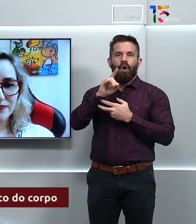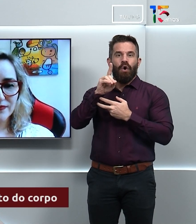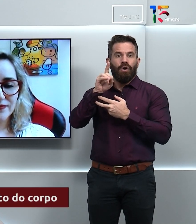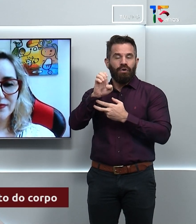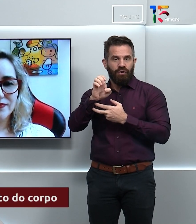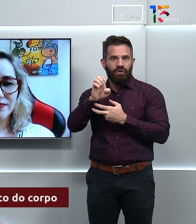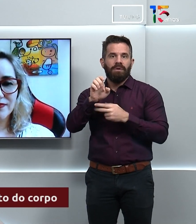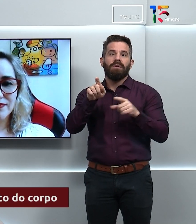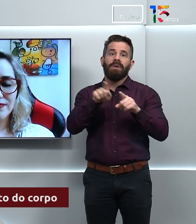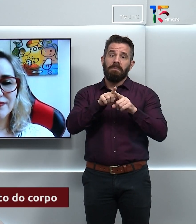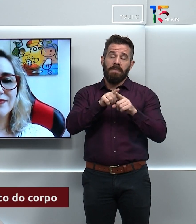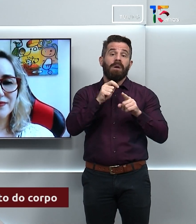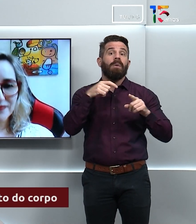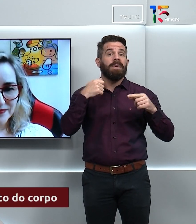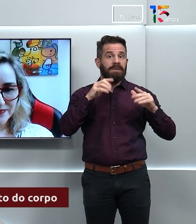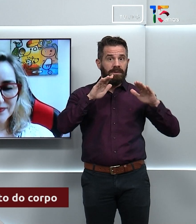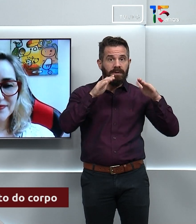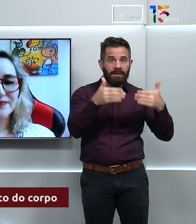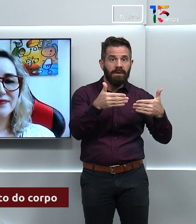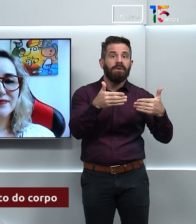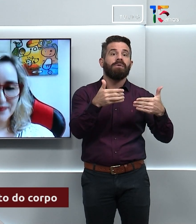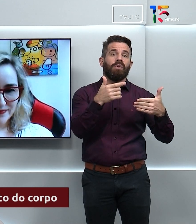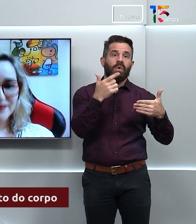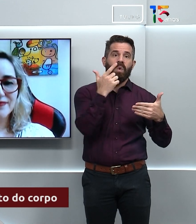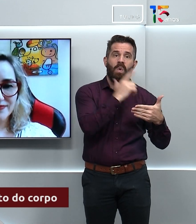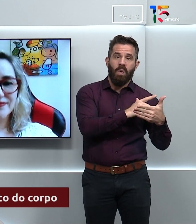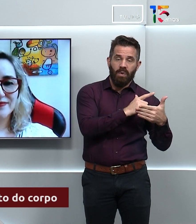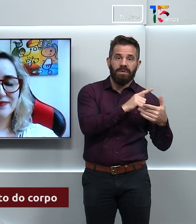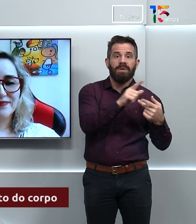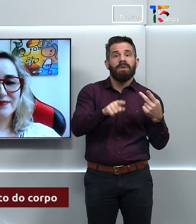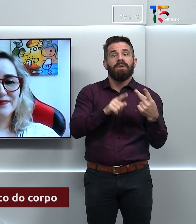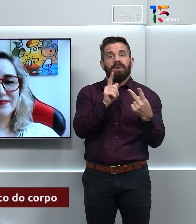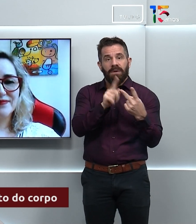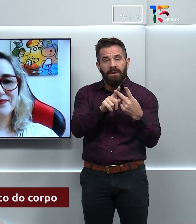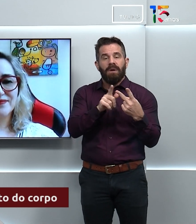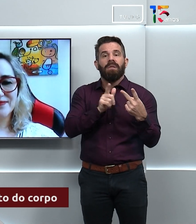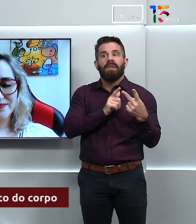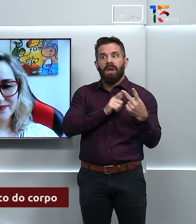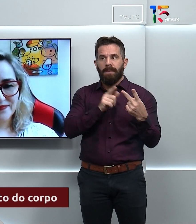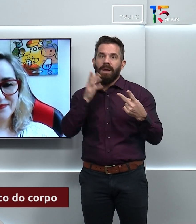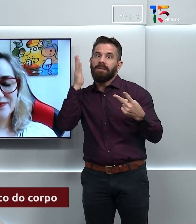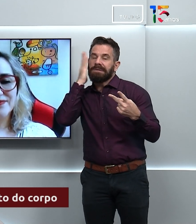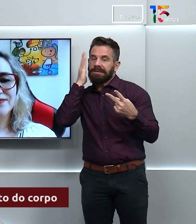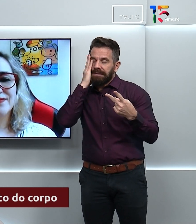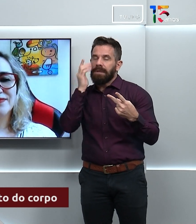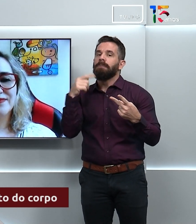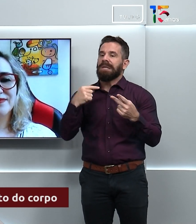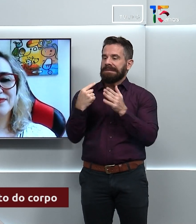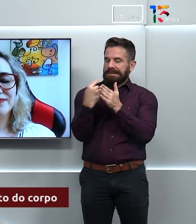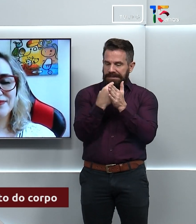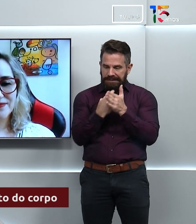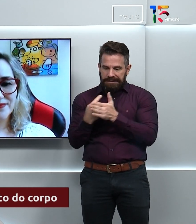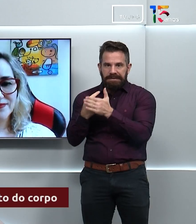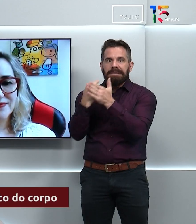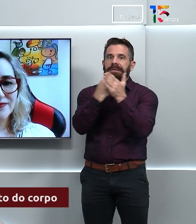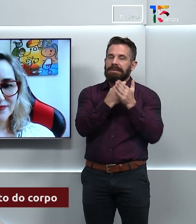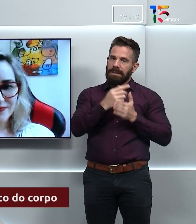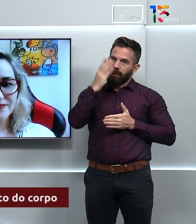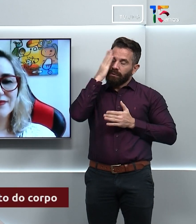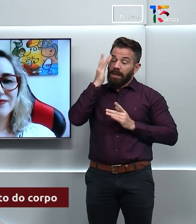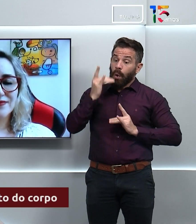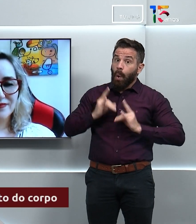ganho de peso ou a perda de peso muito rápido, né? Eu, por exemplo, tenho hipotireoidismo e sei o tanto que a questão dos hormônios da tireoide